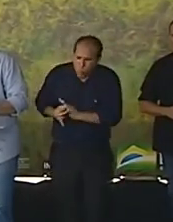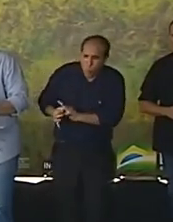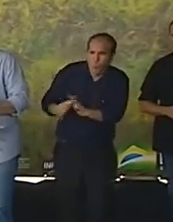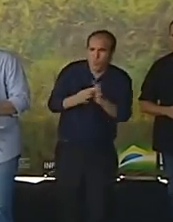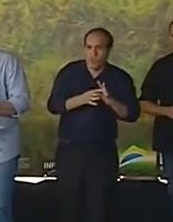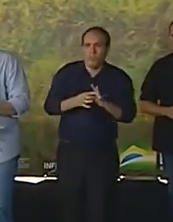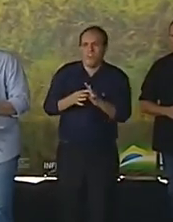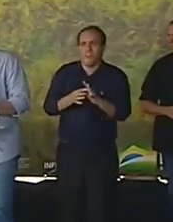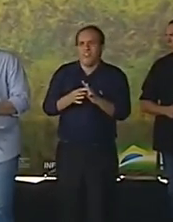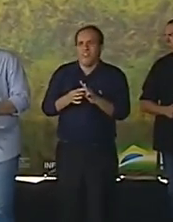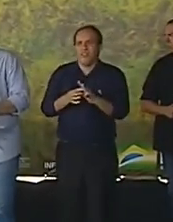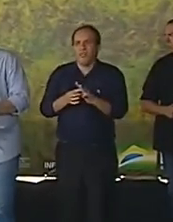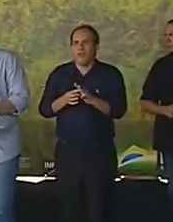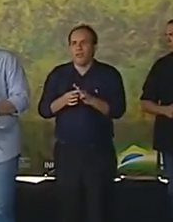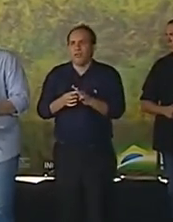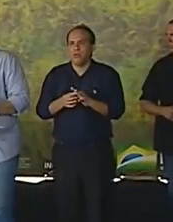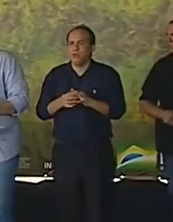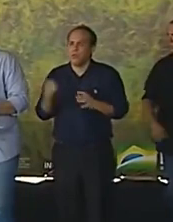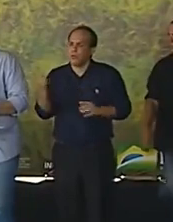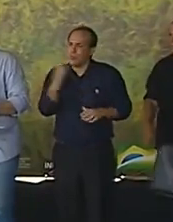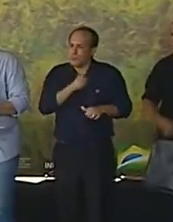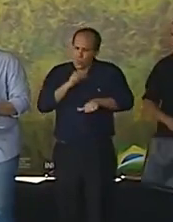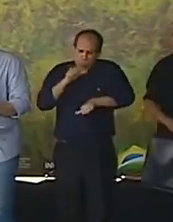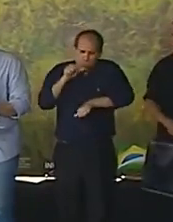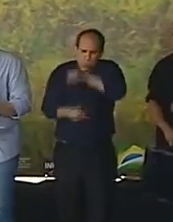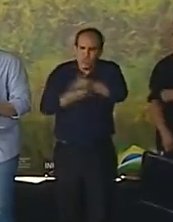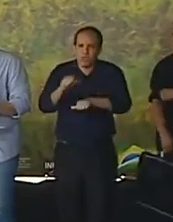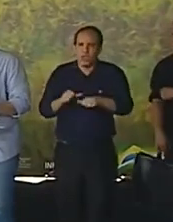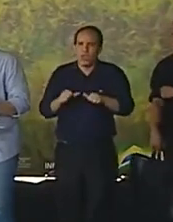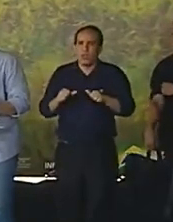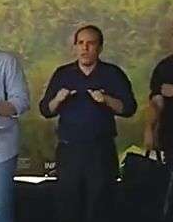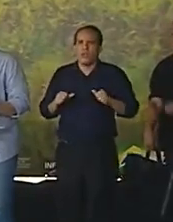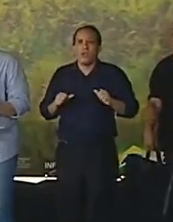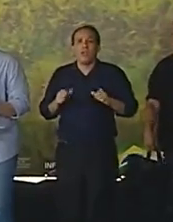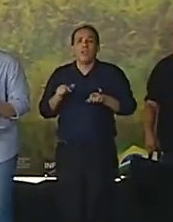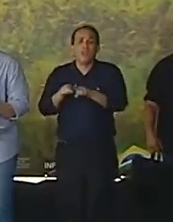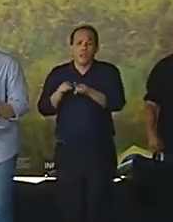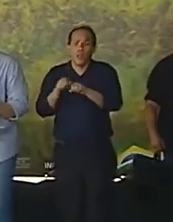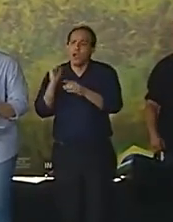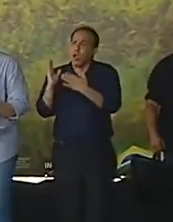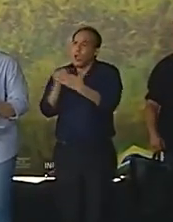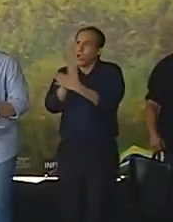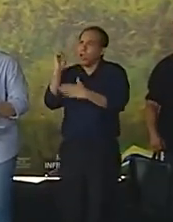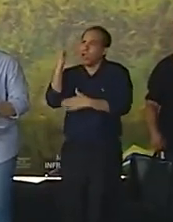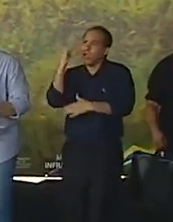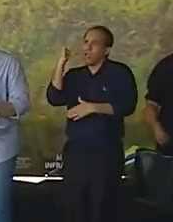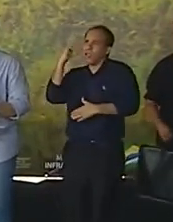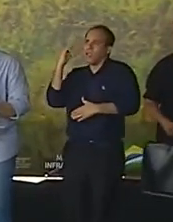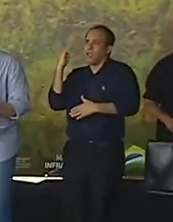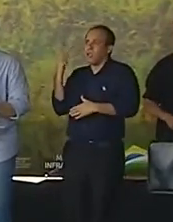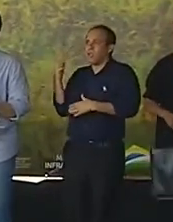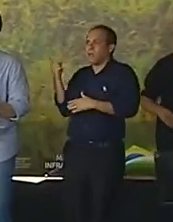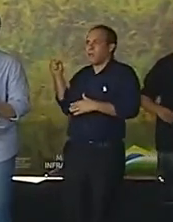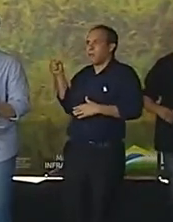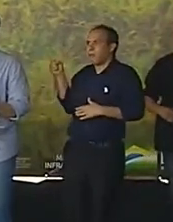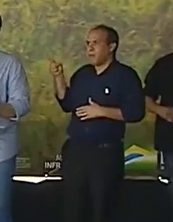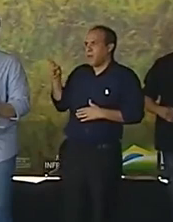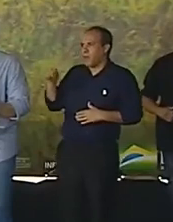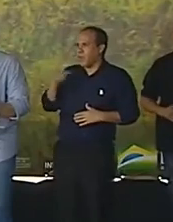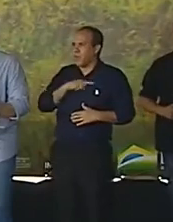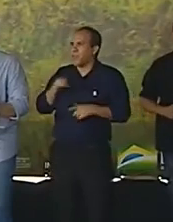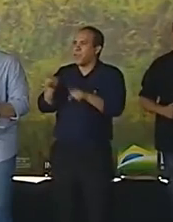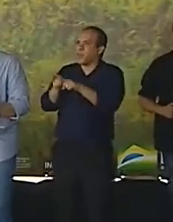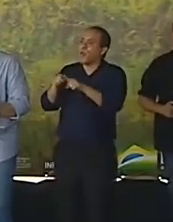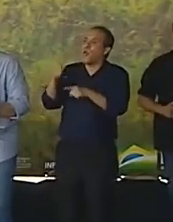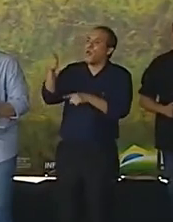chega, que nós viramos a página, um trabalho de muitos que nos antecederam, Blairo, né, como pagou, como outros